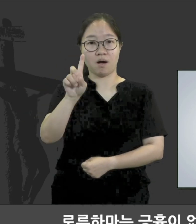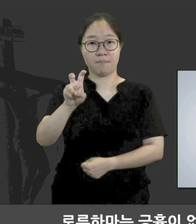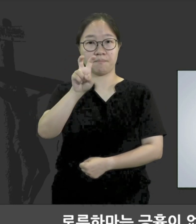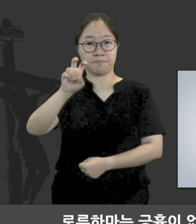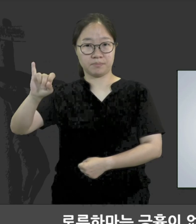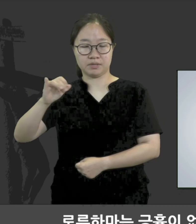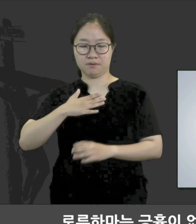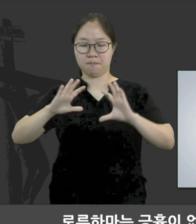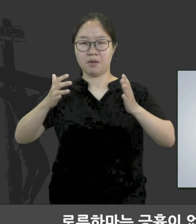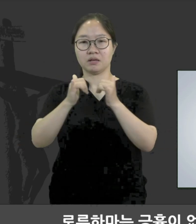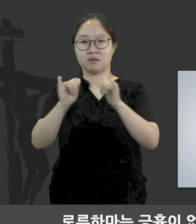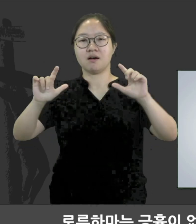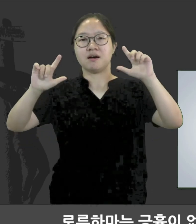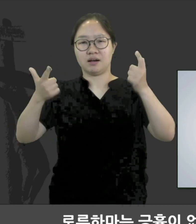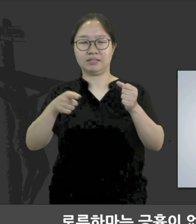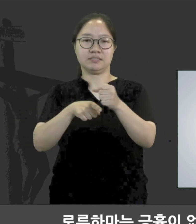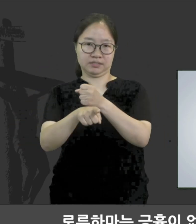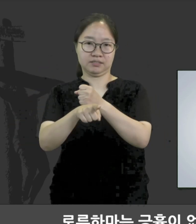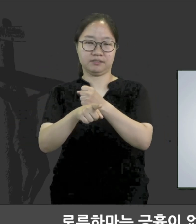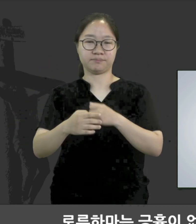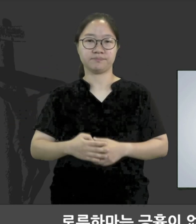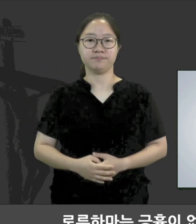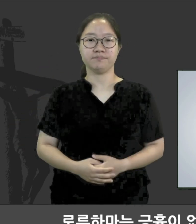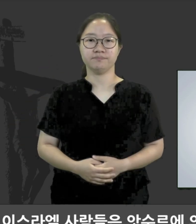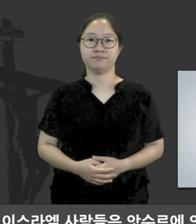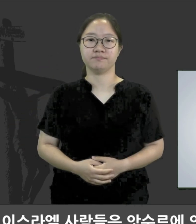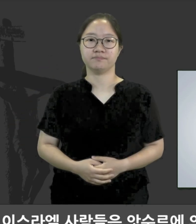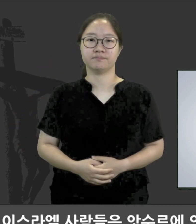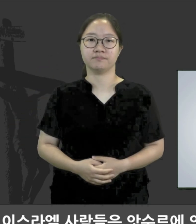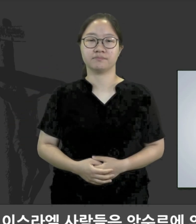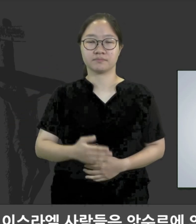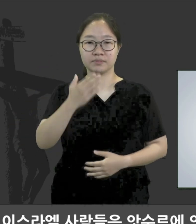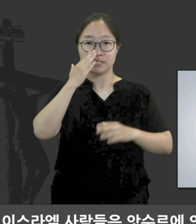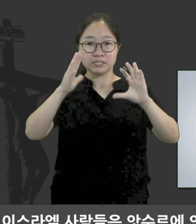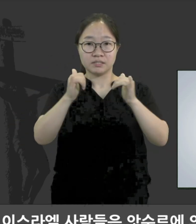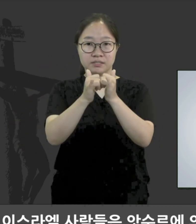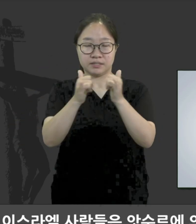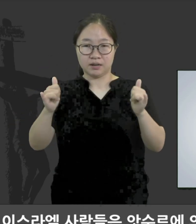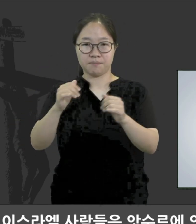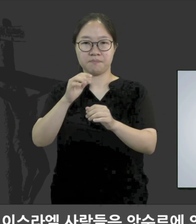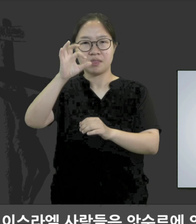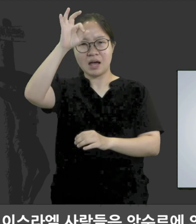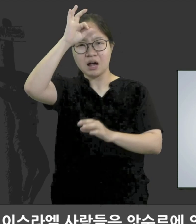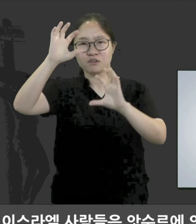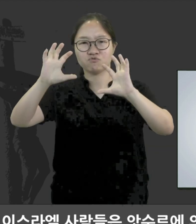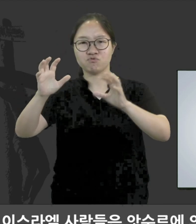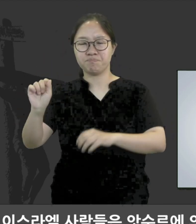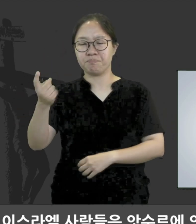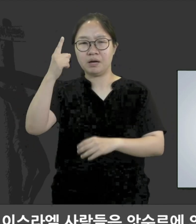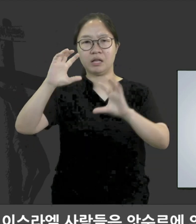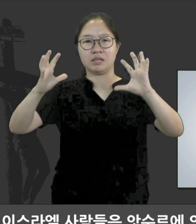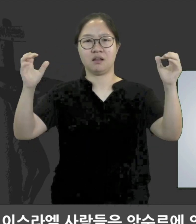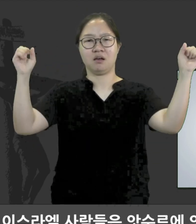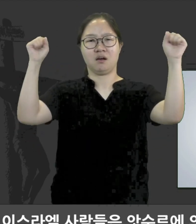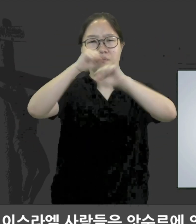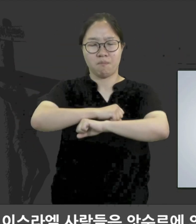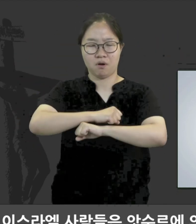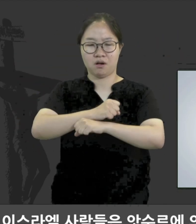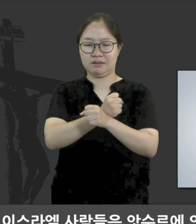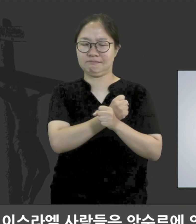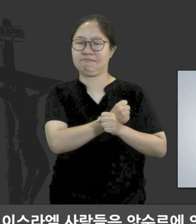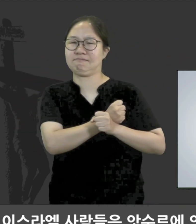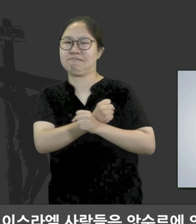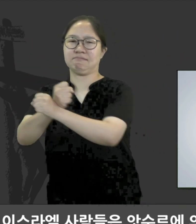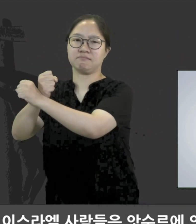내 백성이 아니다라는 뜻을 담고 있죠. 이스라엘 사람들은 아수르에 의해 나라가 멸망한 후